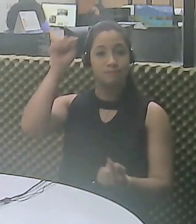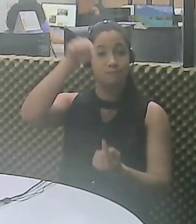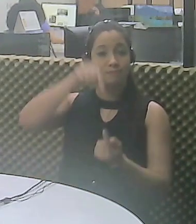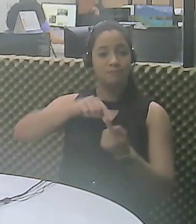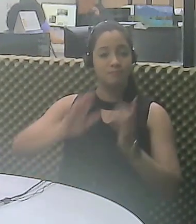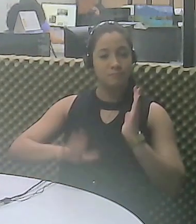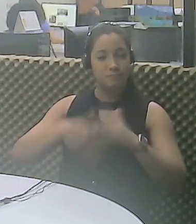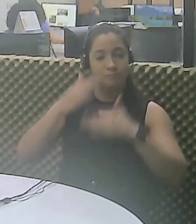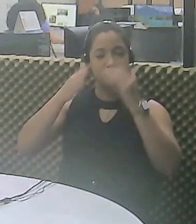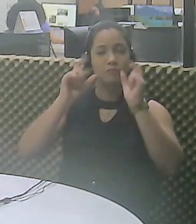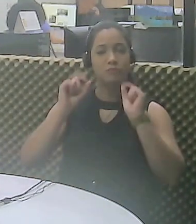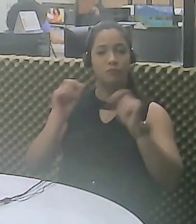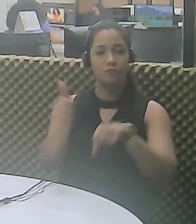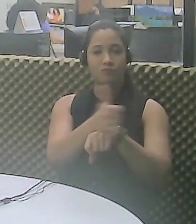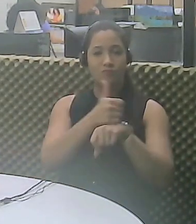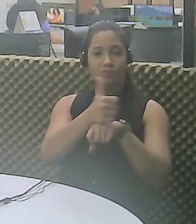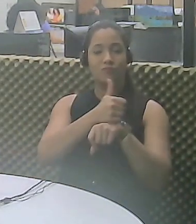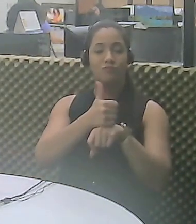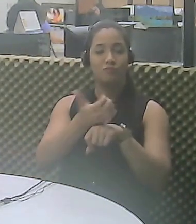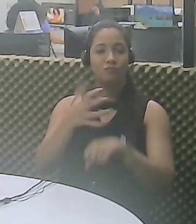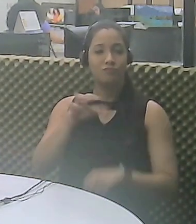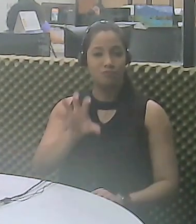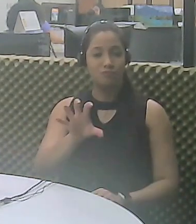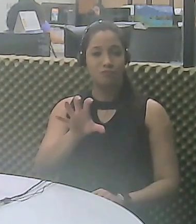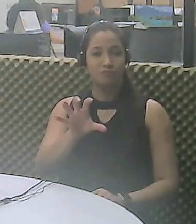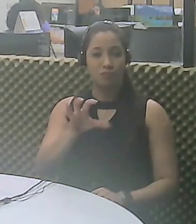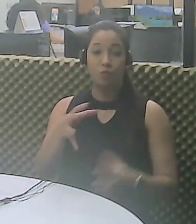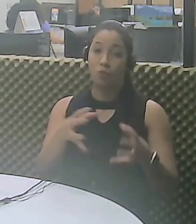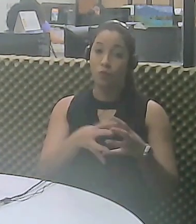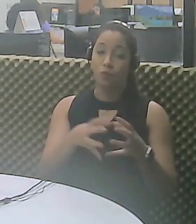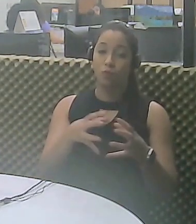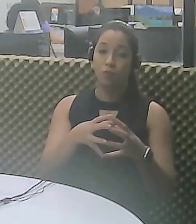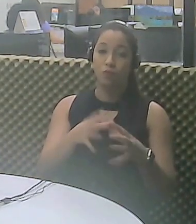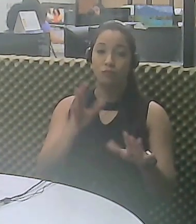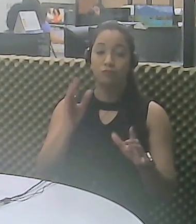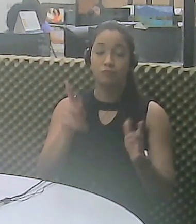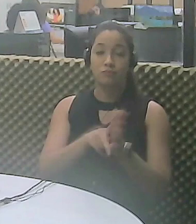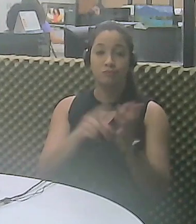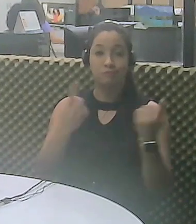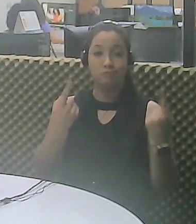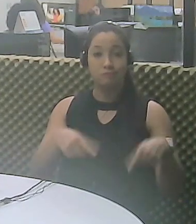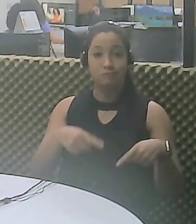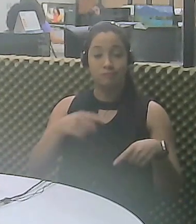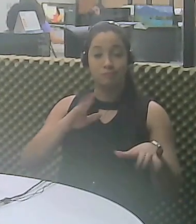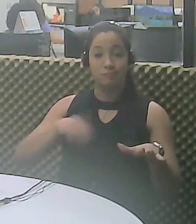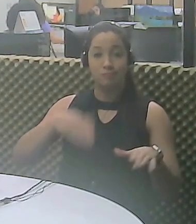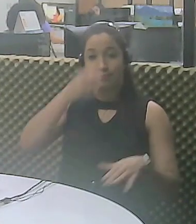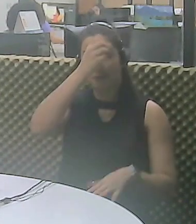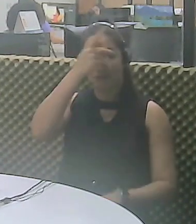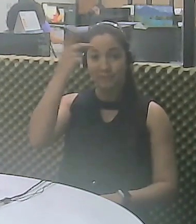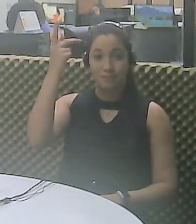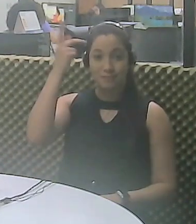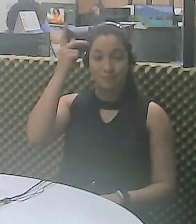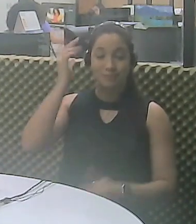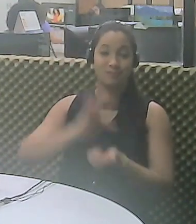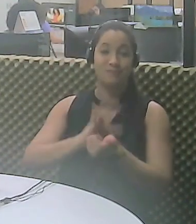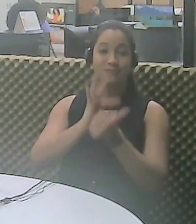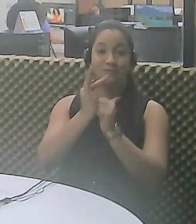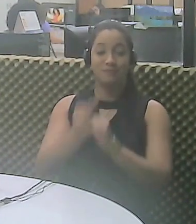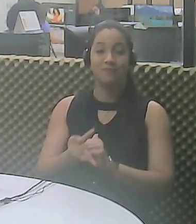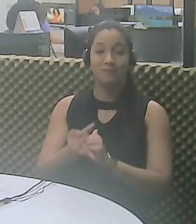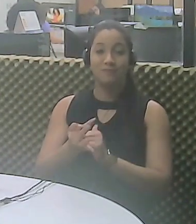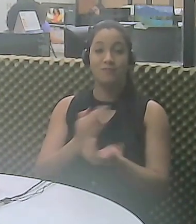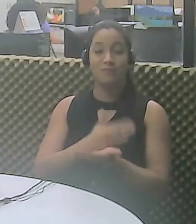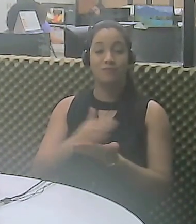de se desenvolver cada vez mais na modalidade, parte da equipe da competição de natação da Prefeitura de Uberlândia, por meio da FUTEL,